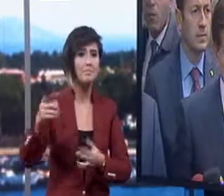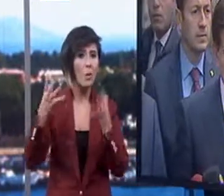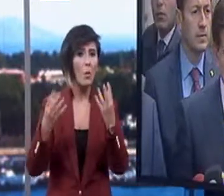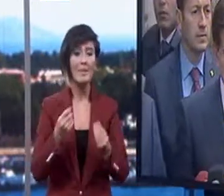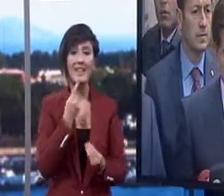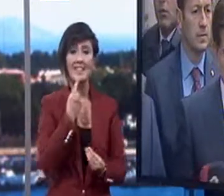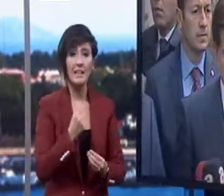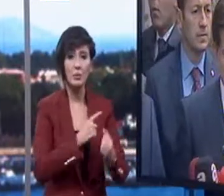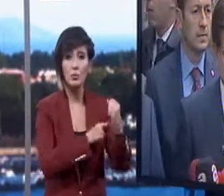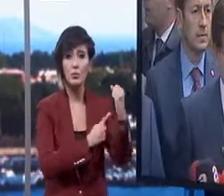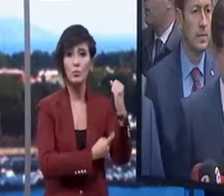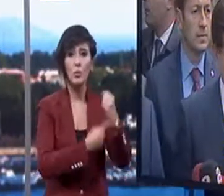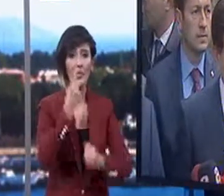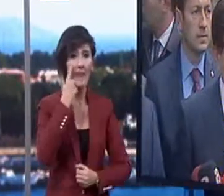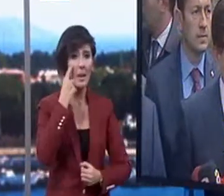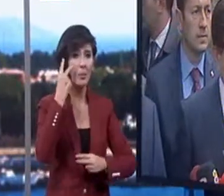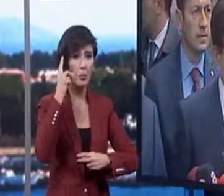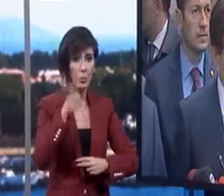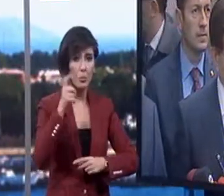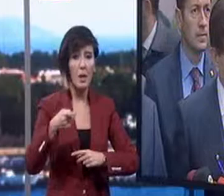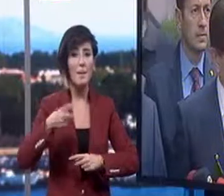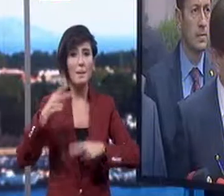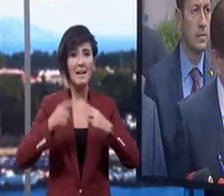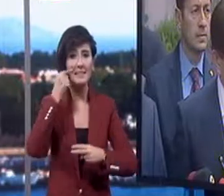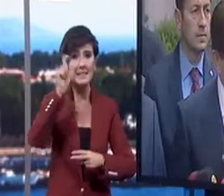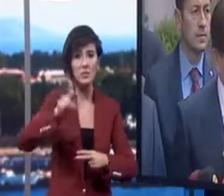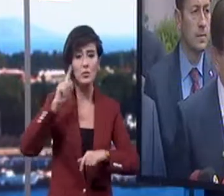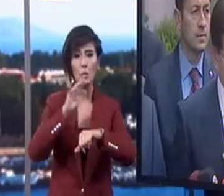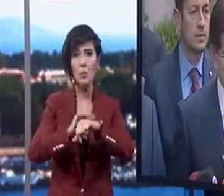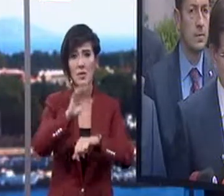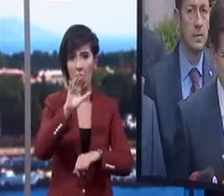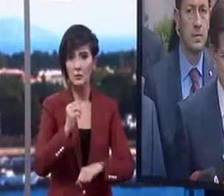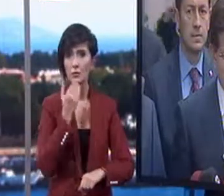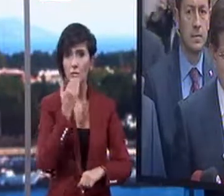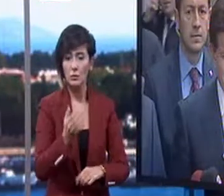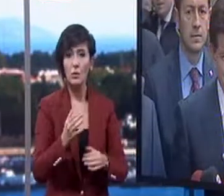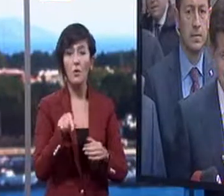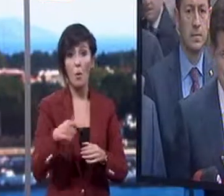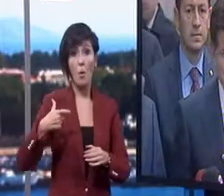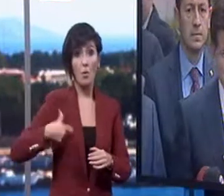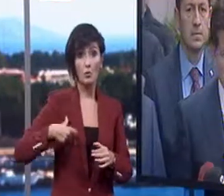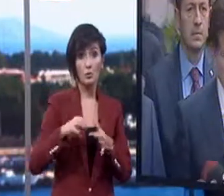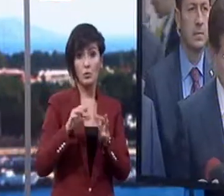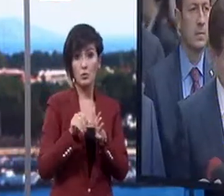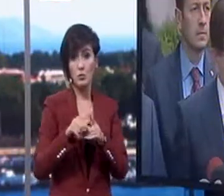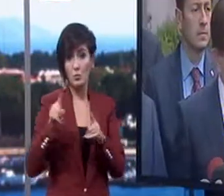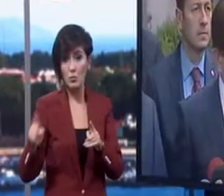dair güçlü deliller bulunan bazı kişilerin gözaltına alındığını söyledi. Özellikle çözüm süreci kamu